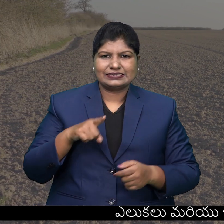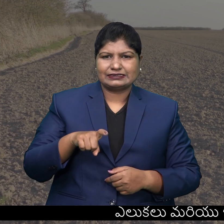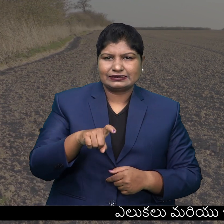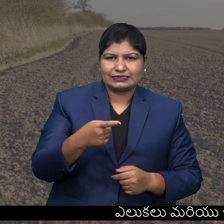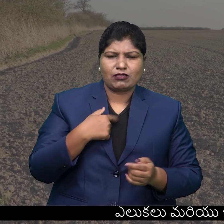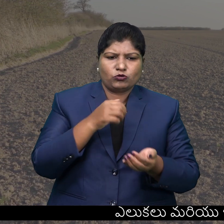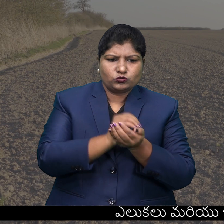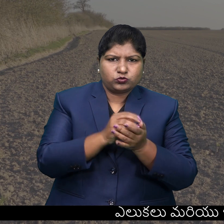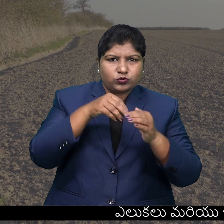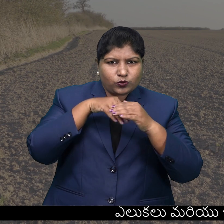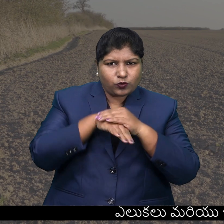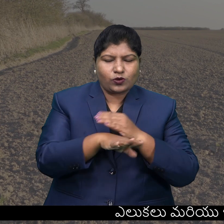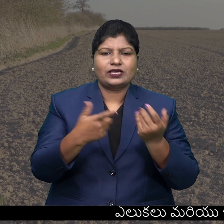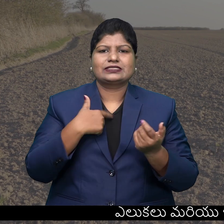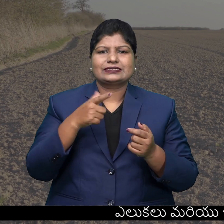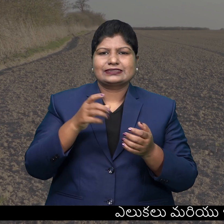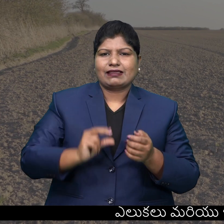సంతానోత్పత్తి